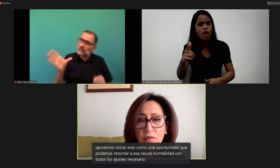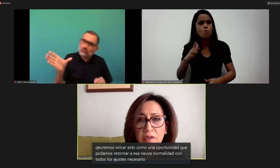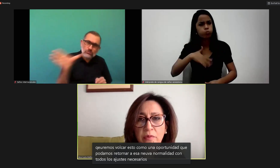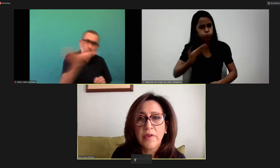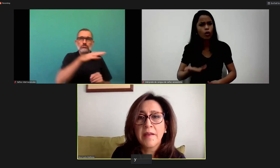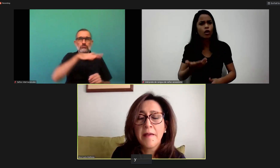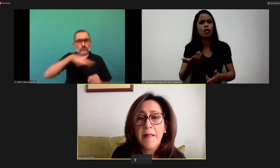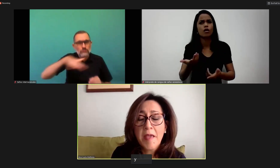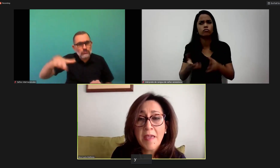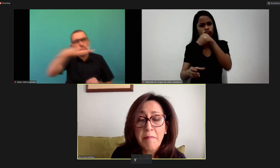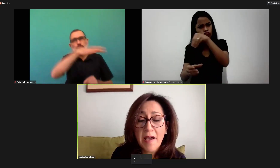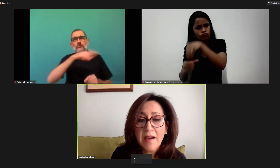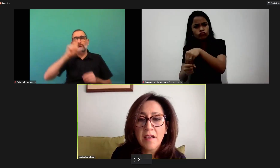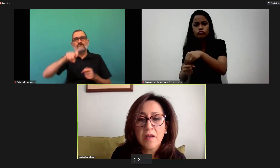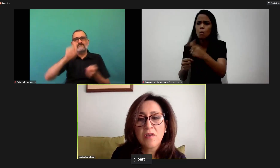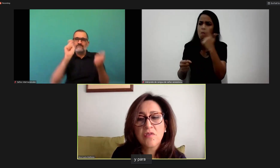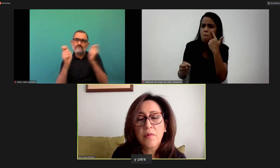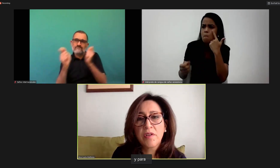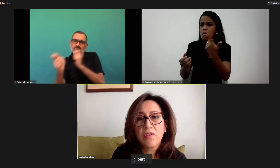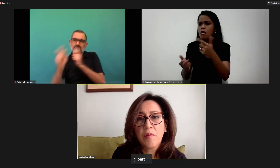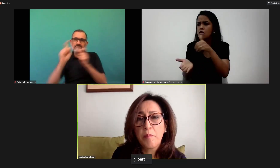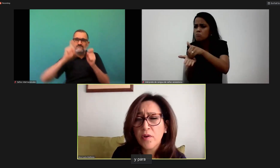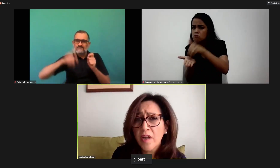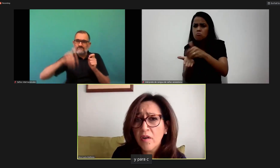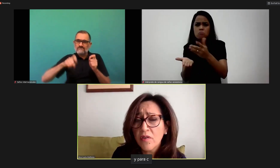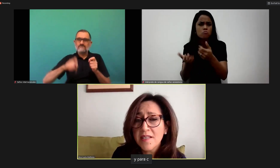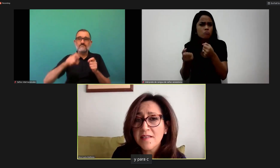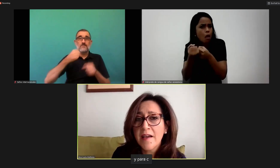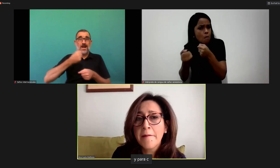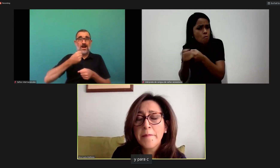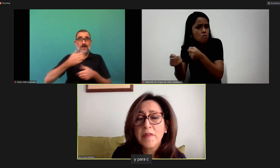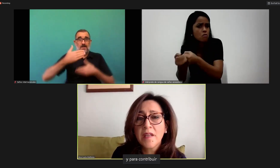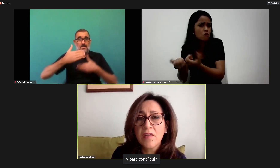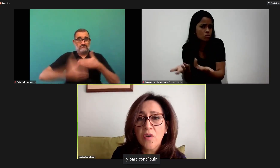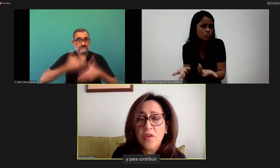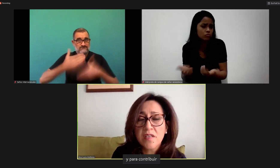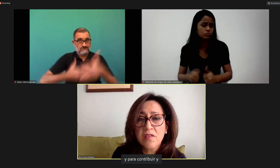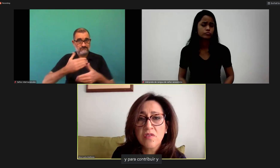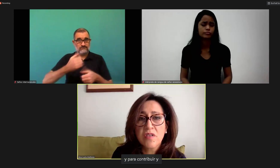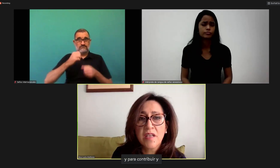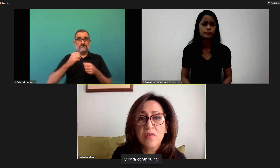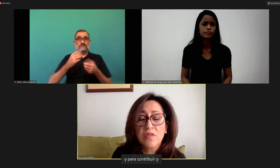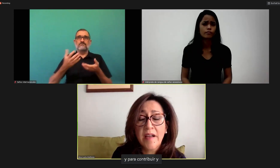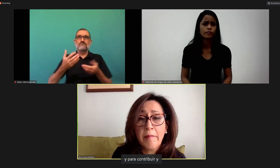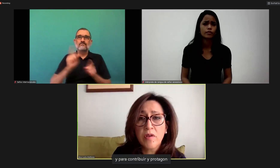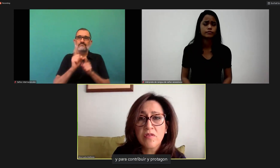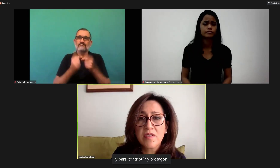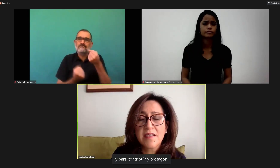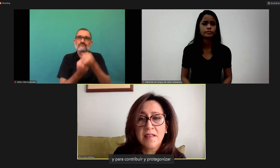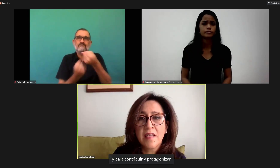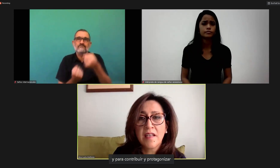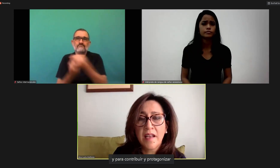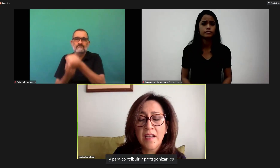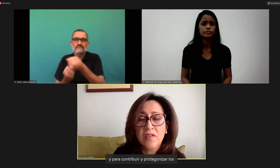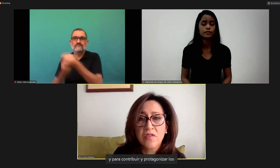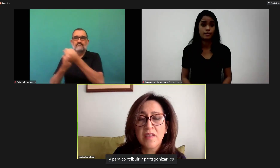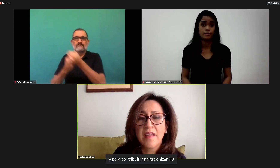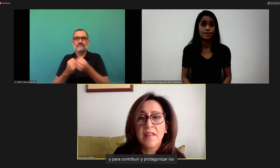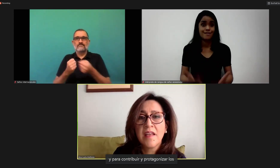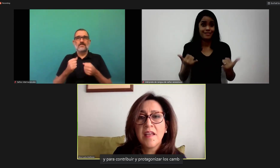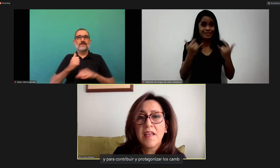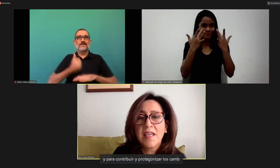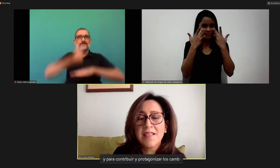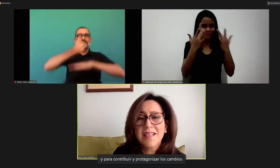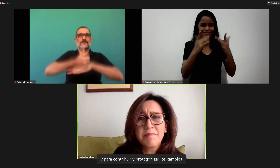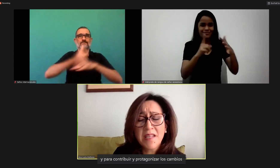para contribuir y para, sobre todo, protagonizar que todos esos cambios que se den en la